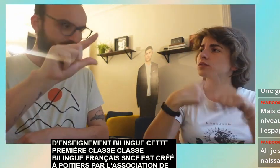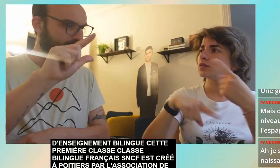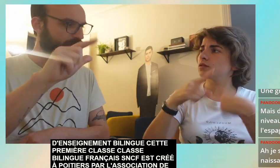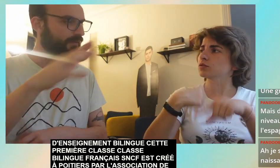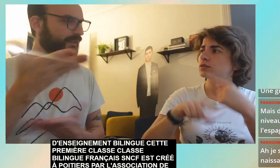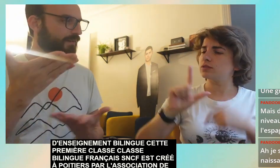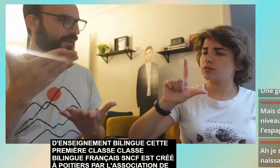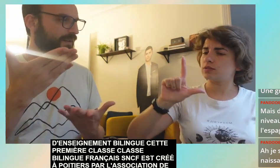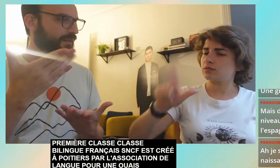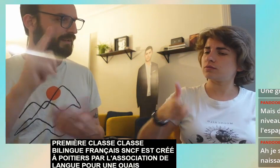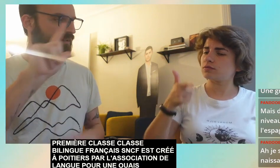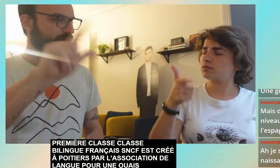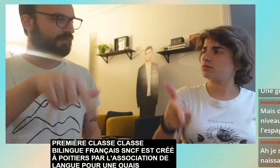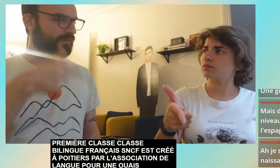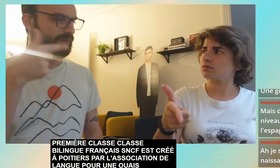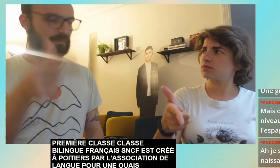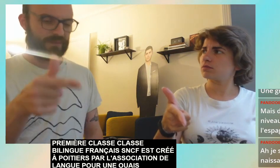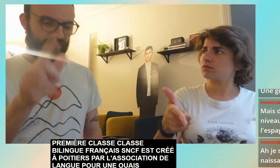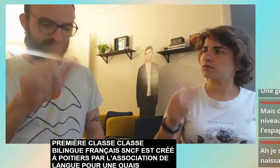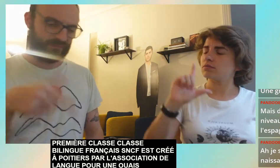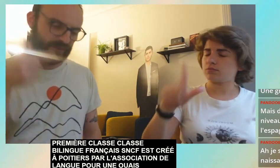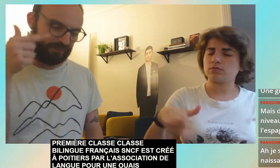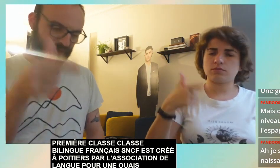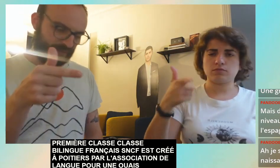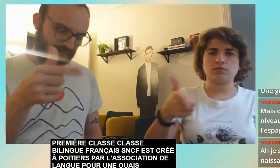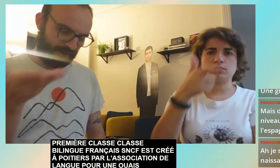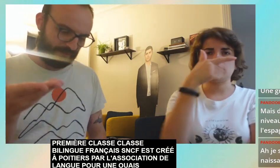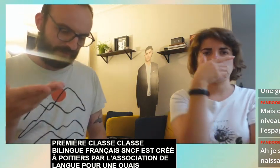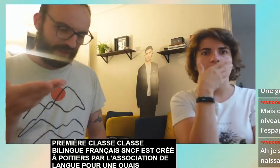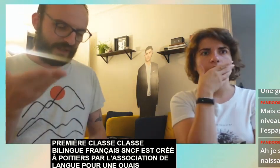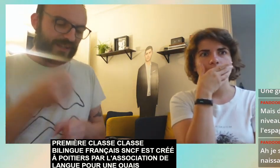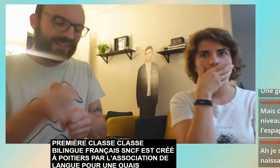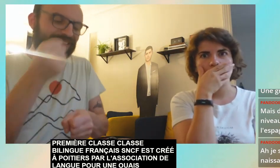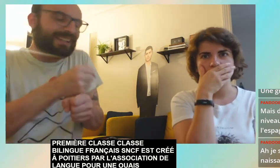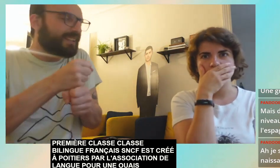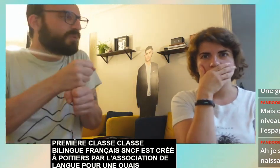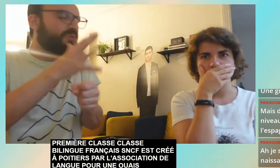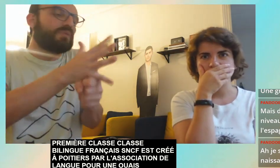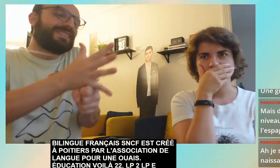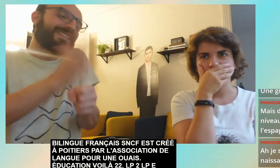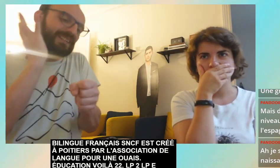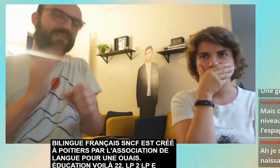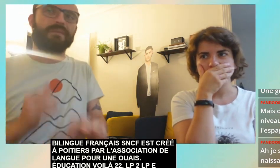de LPE. De LPE, voilà. Créée du coup 5 ans avant.